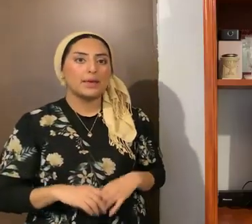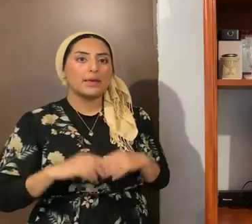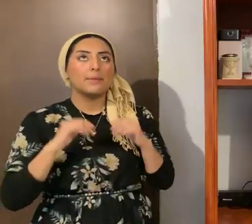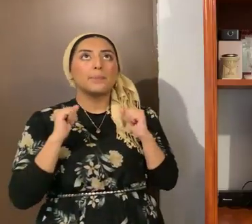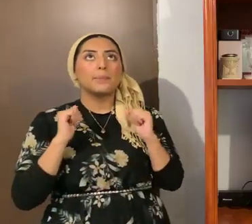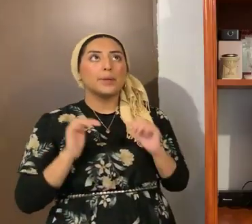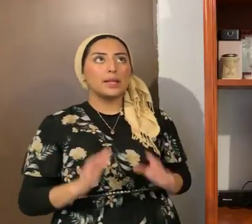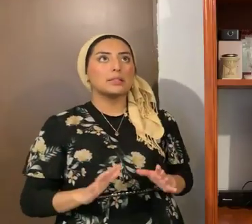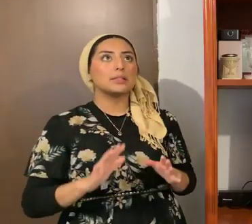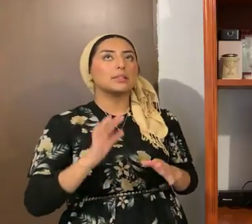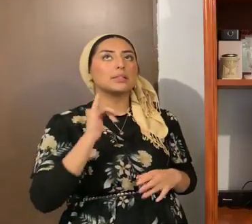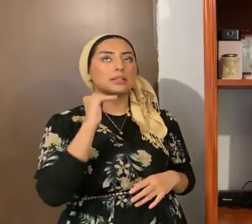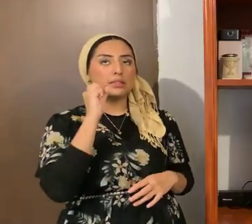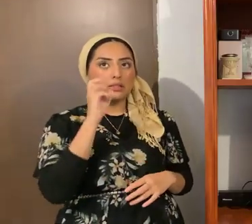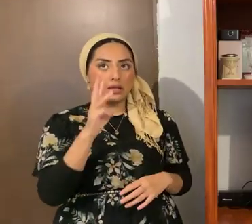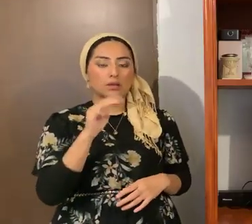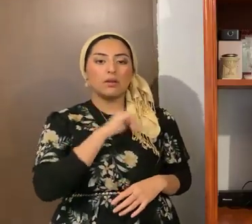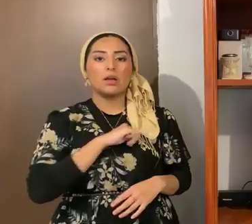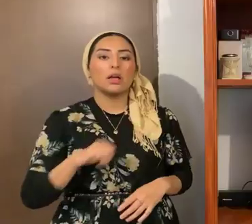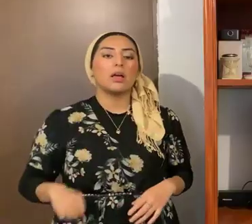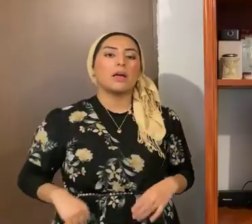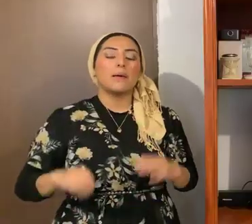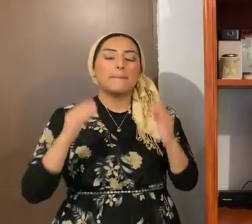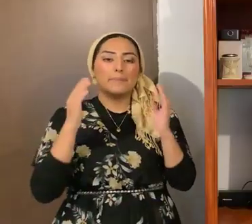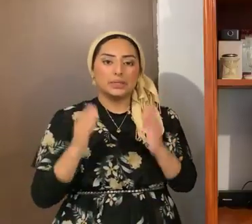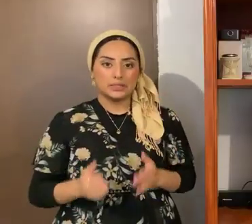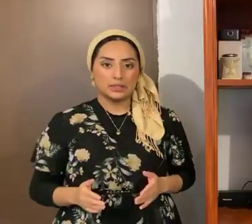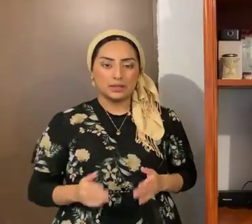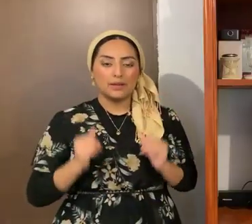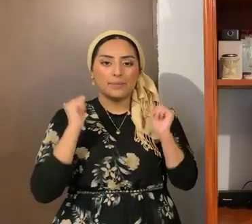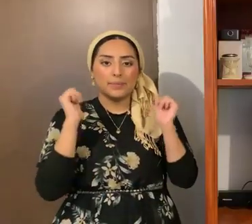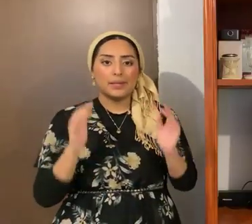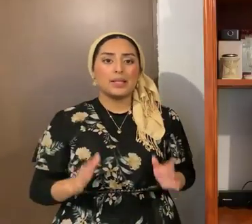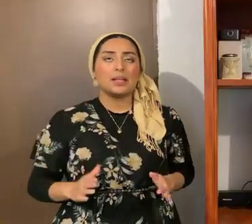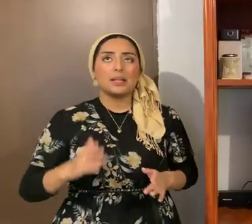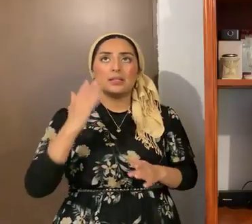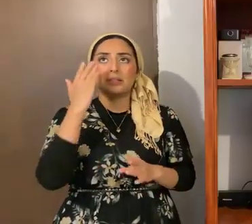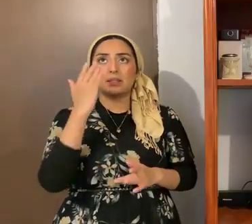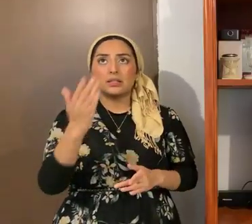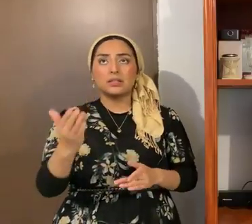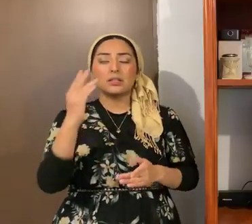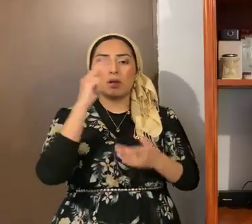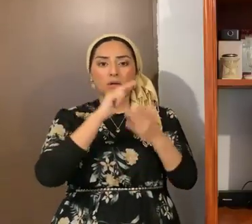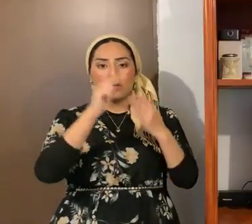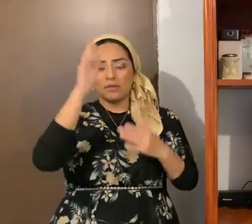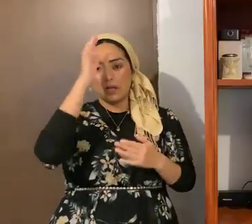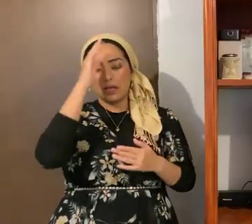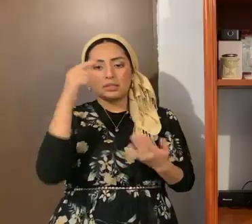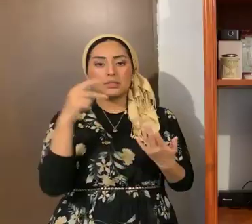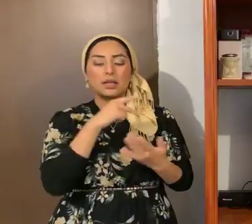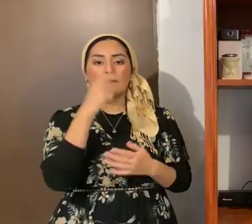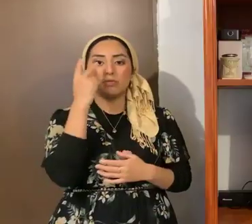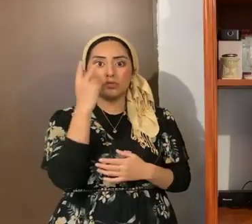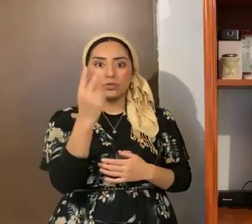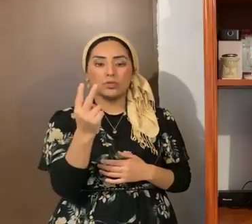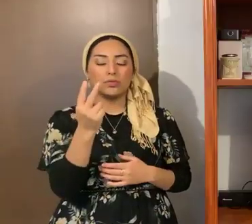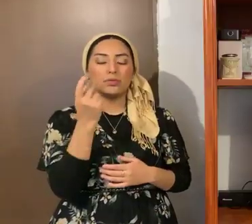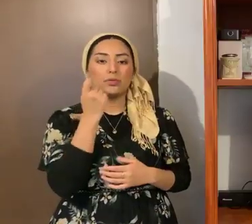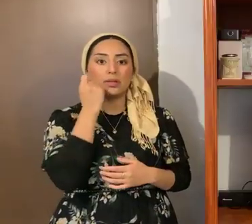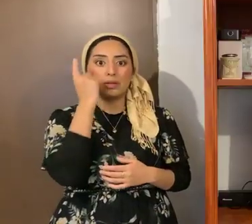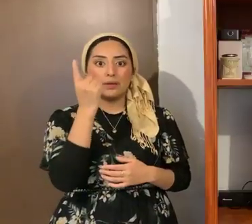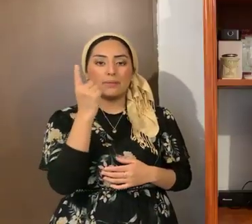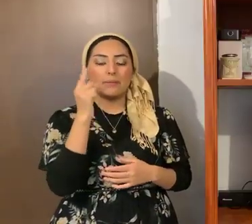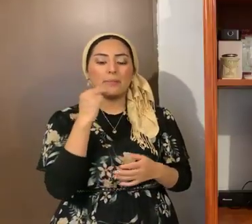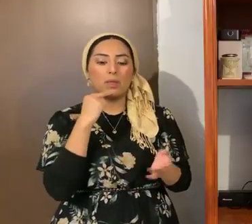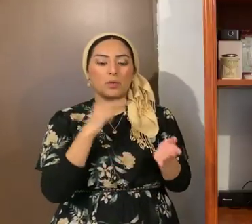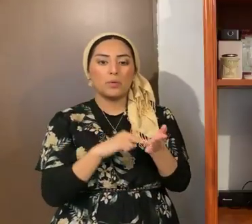Bendito es Yahshua HaMashiach. Bendito es el abacados. Vamos al Salmo 2 y vamos a entender. Vayan anotando